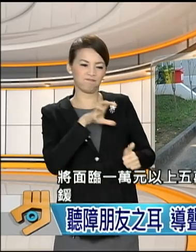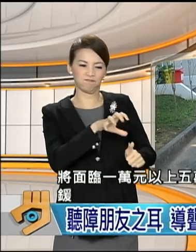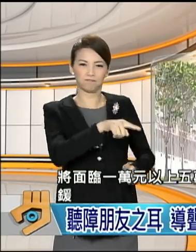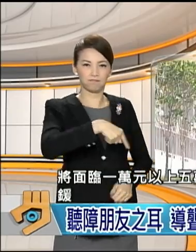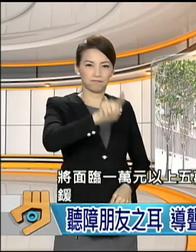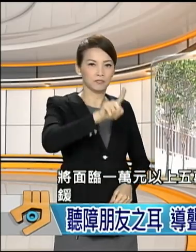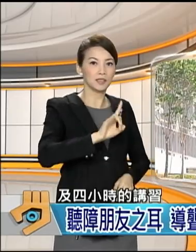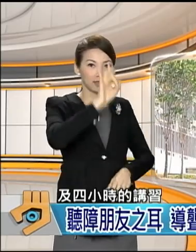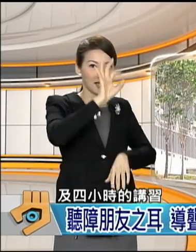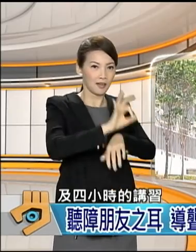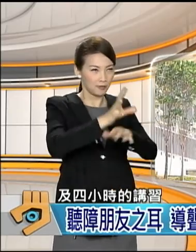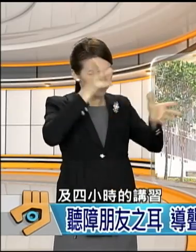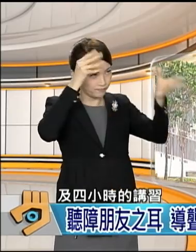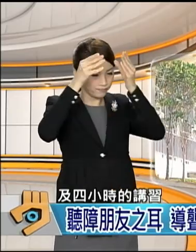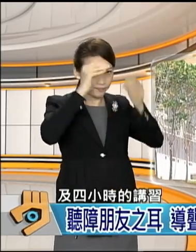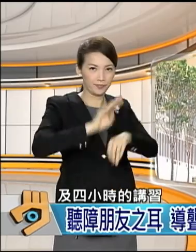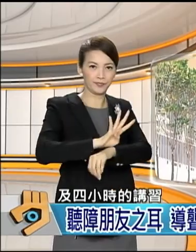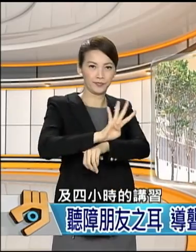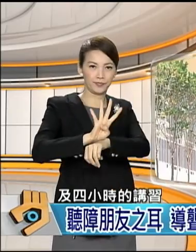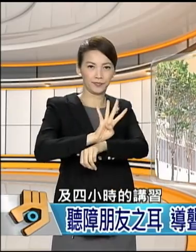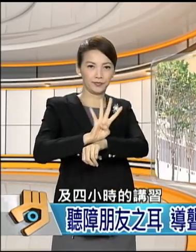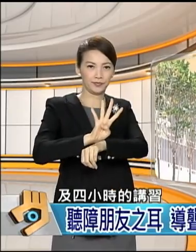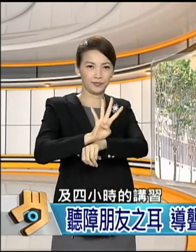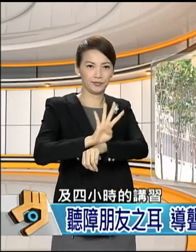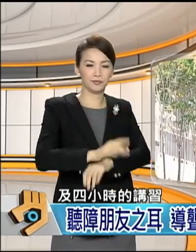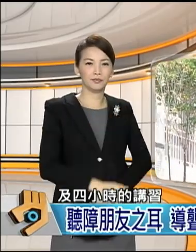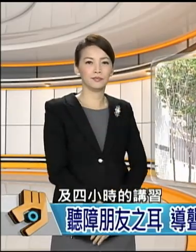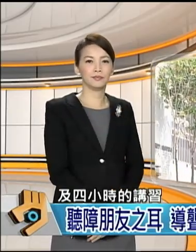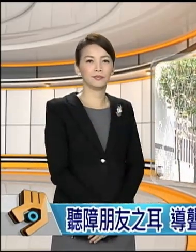锾，以及4个小时的讲习。